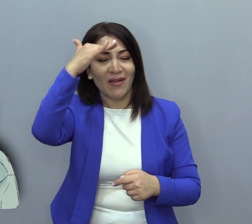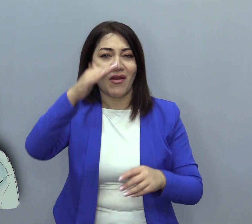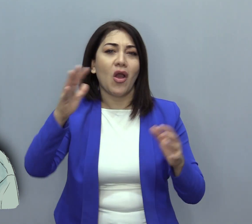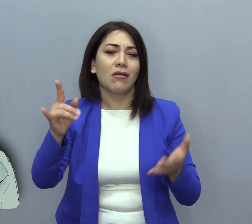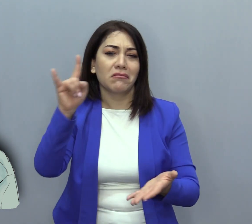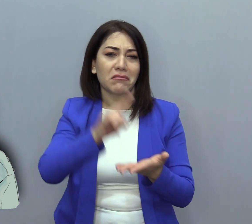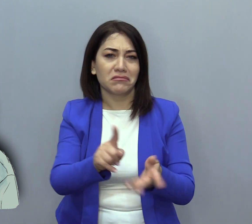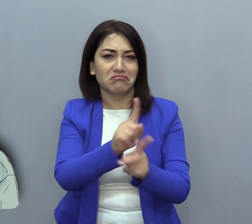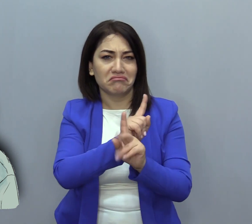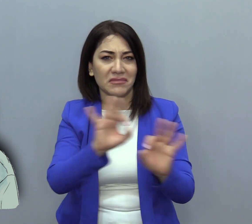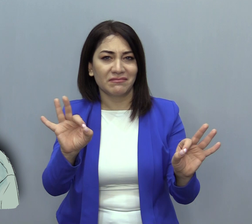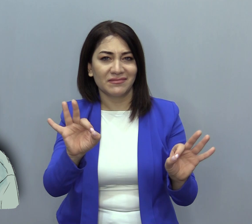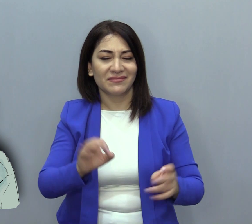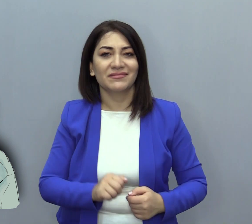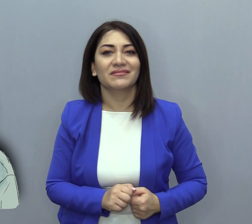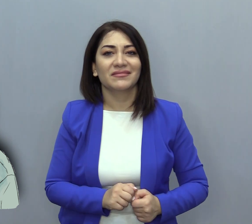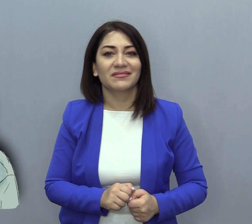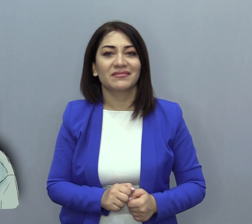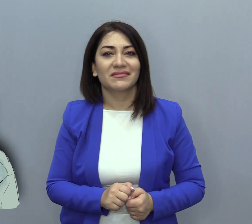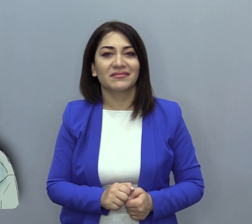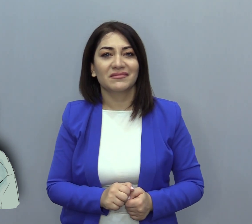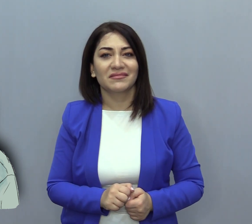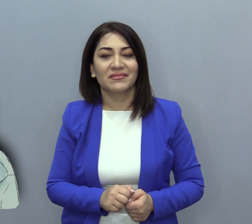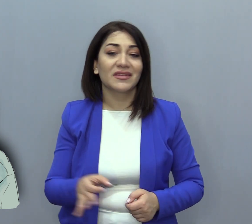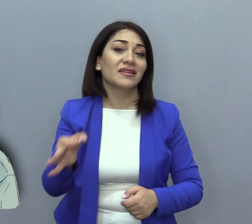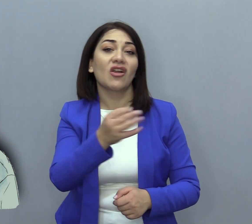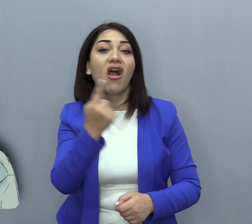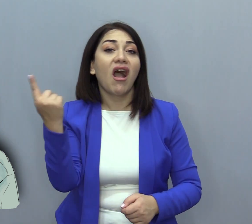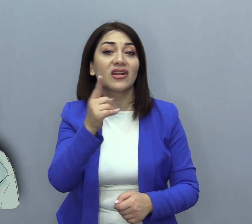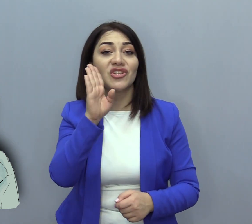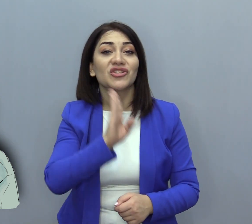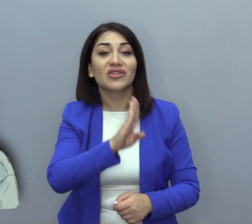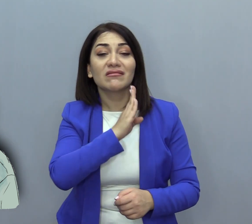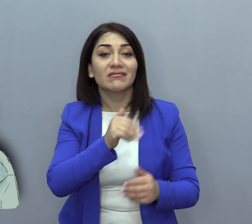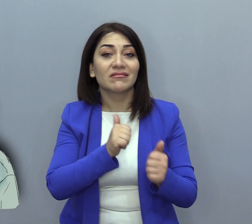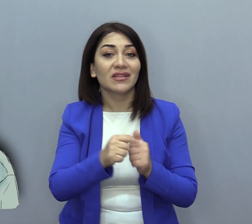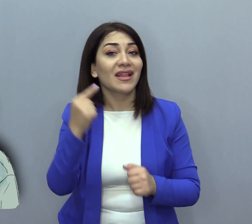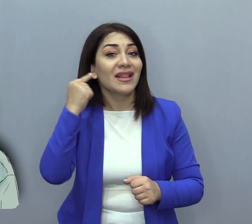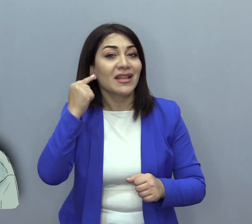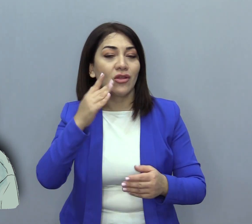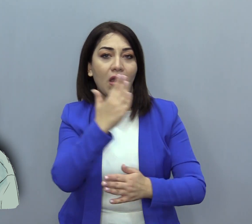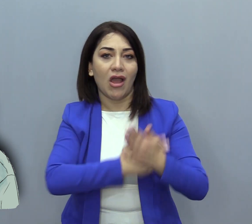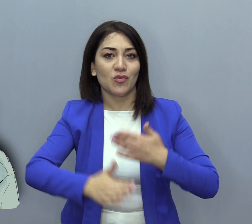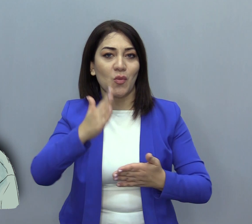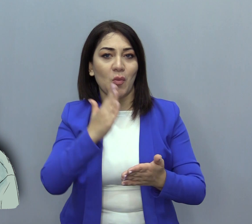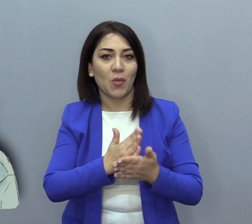վայրեց կատարեց։ Նա ոչ միայն նահանգի առաջին կին այլև լսողական հաշմանդամություն ունեցող առաջին